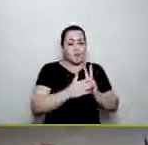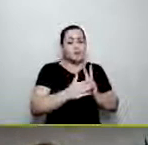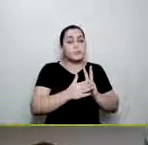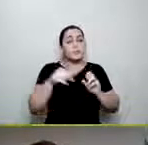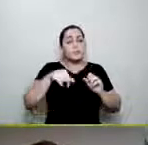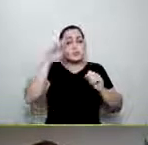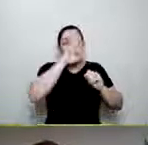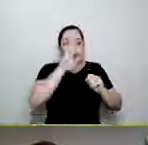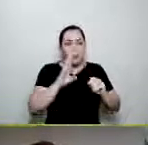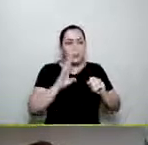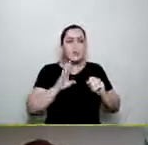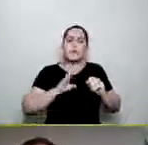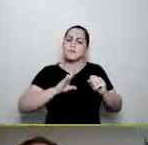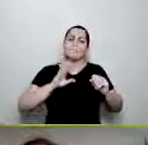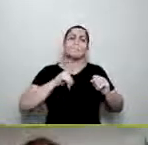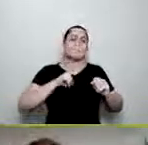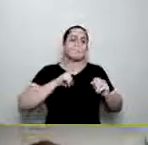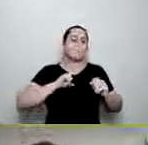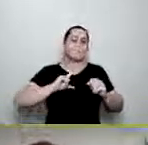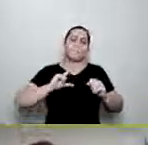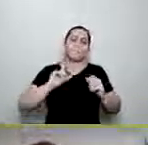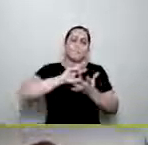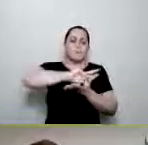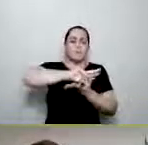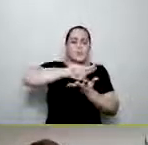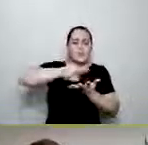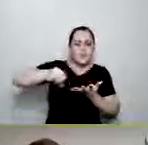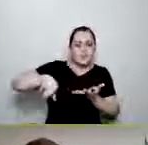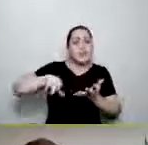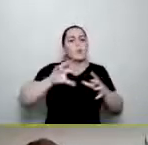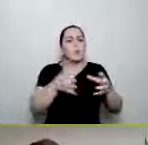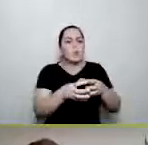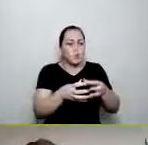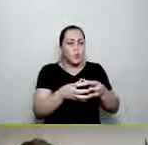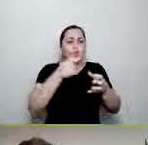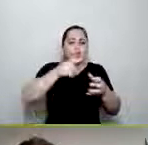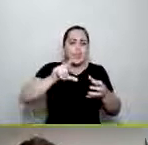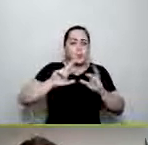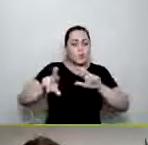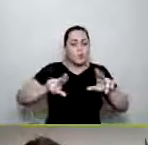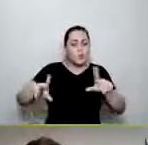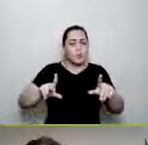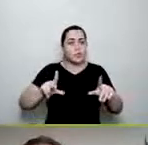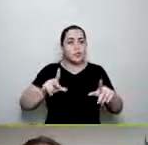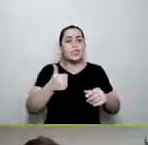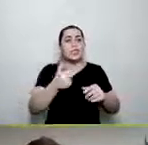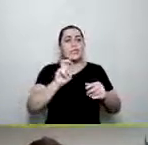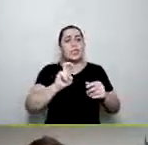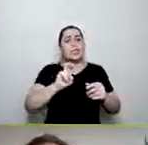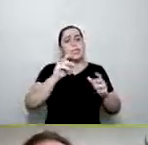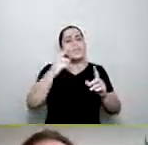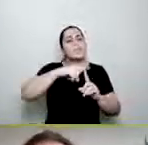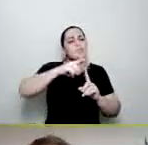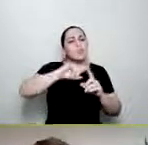é especialmente rico porque tem muitas famílias linguísticas diferentes, tem pelo menos 15 famílias diferentes e ainda tem